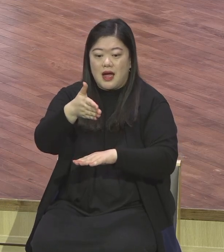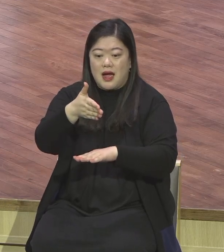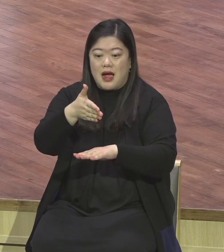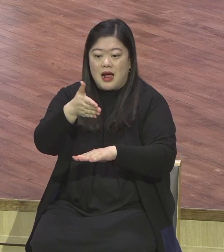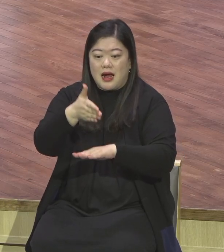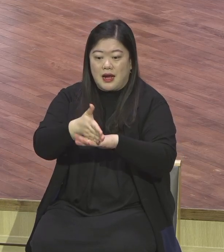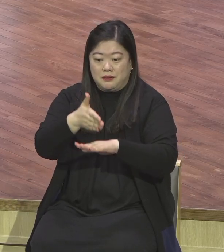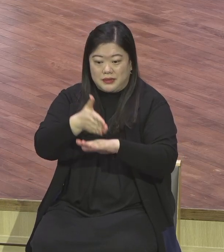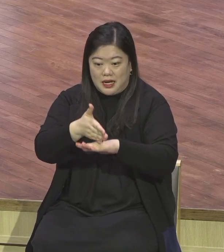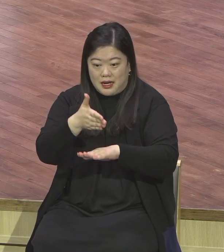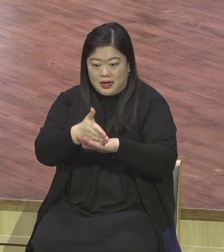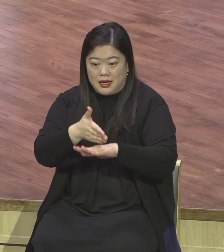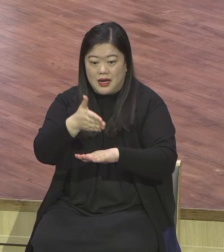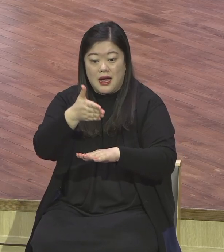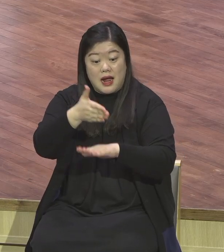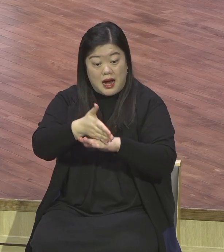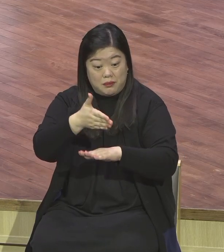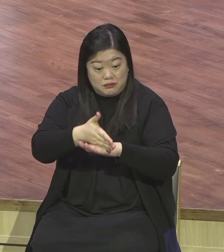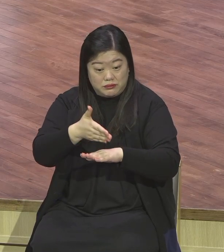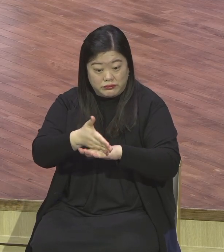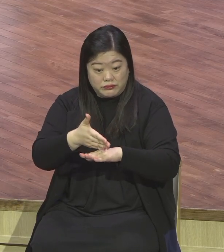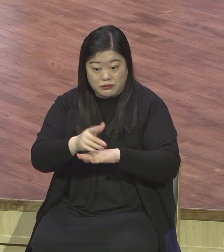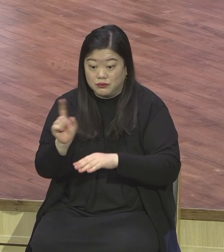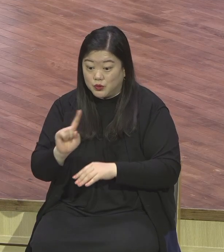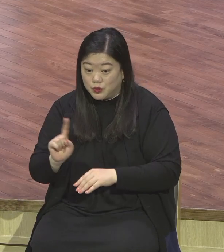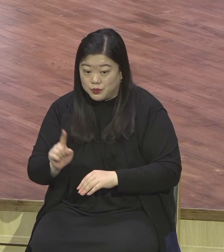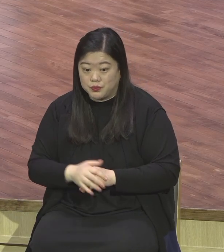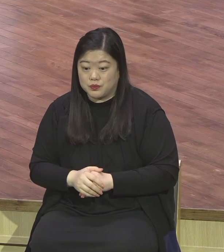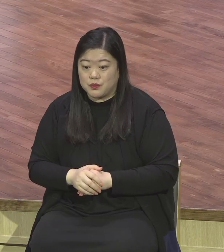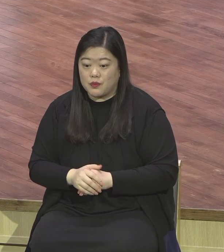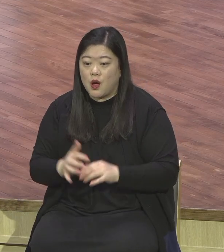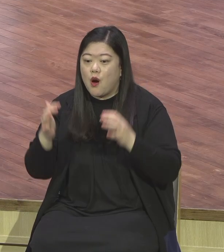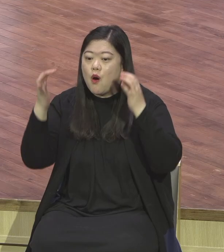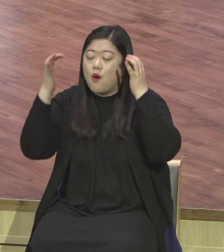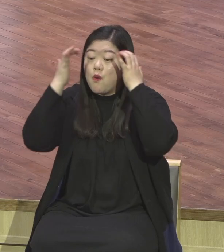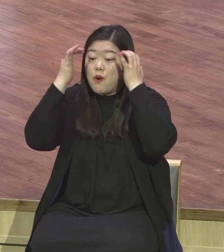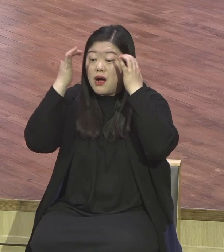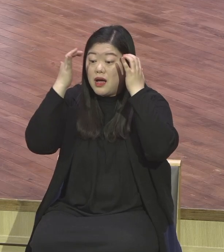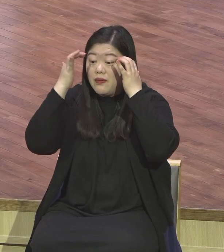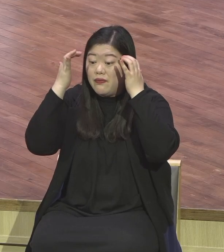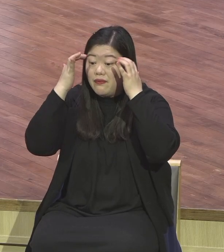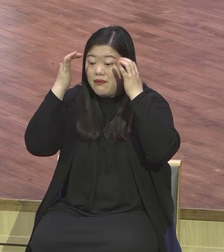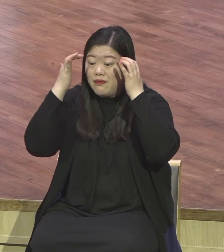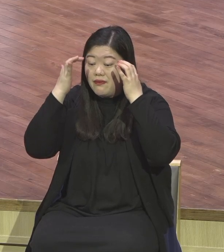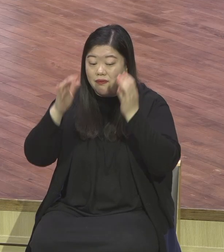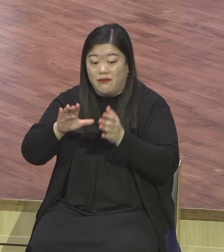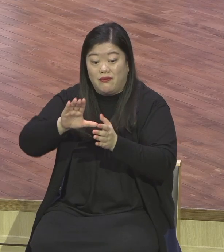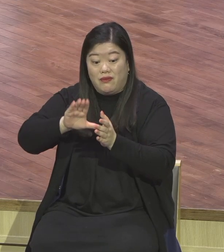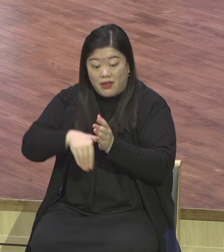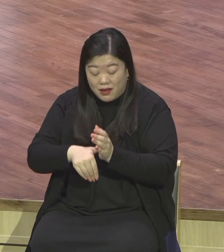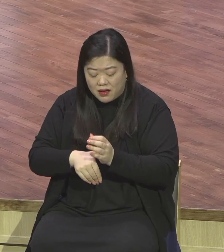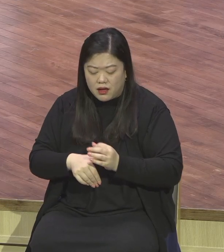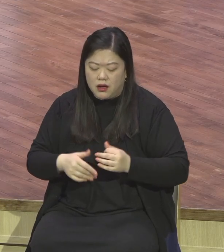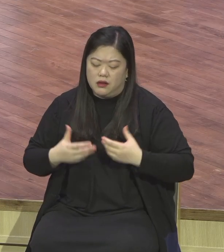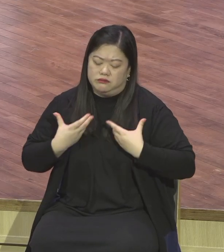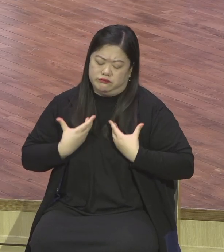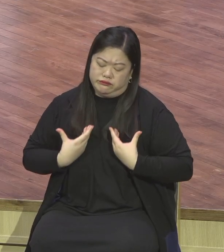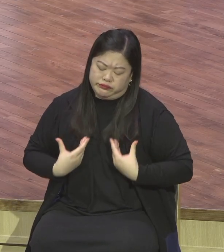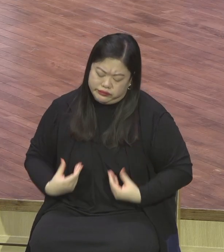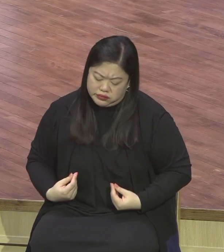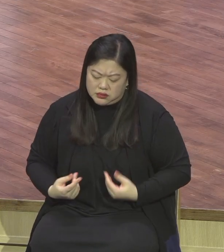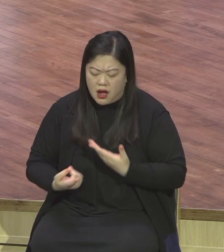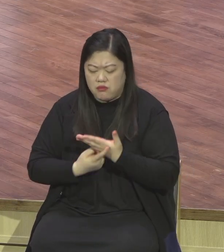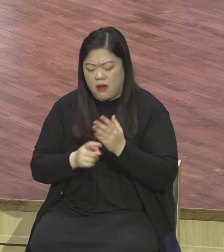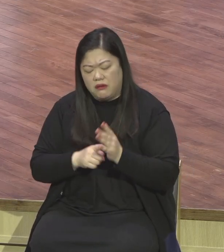이 복문의 활란 중에 활란 중에 낙심하거나 좌절하지